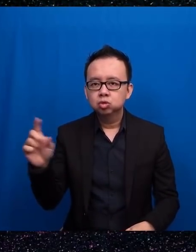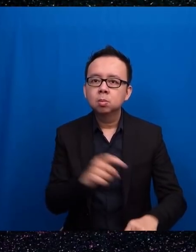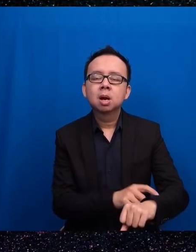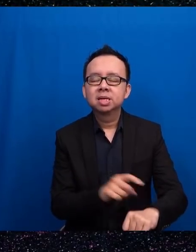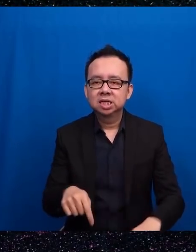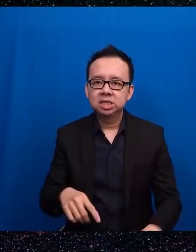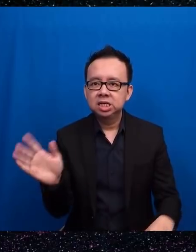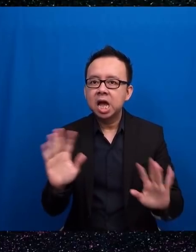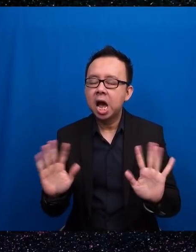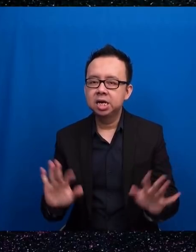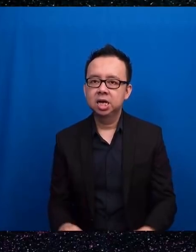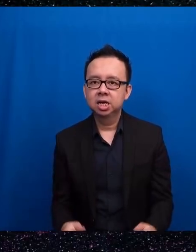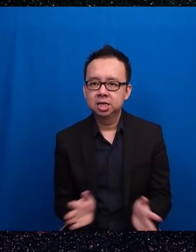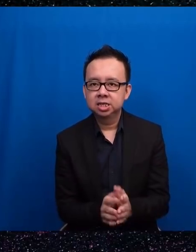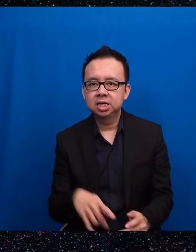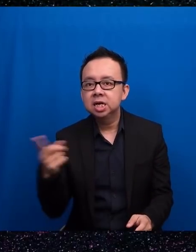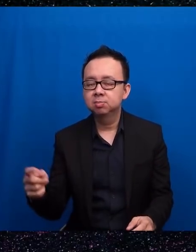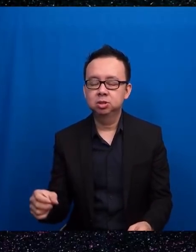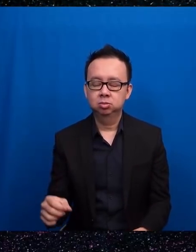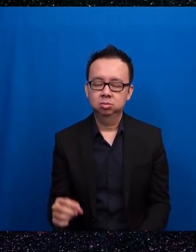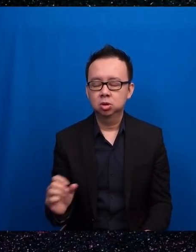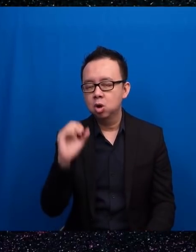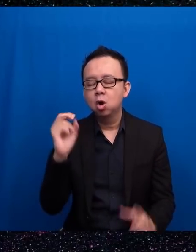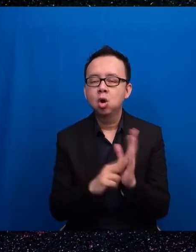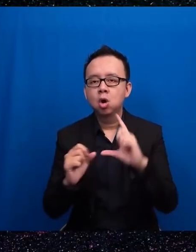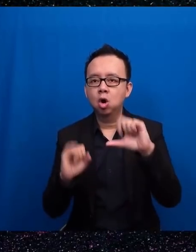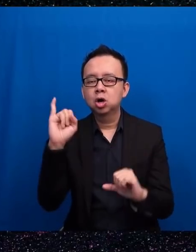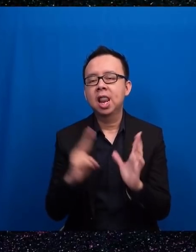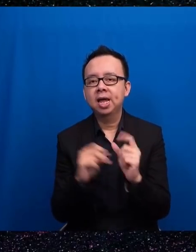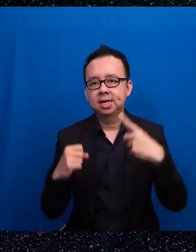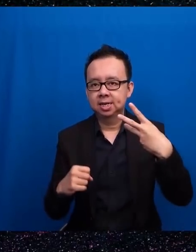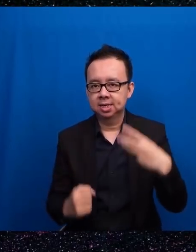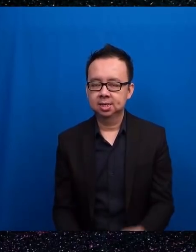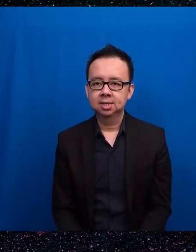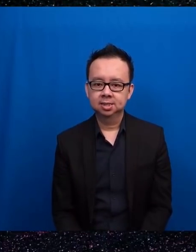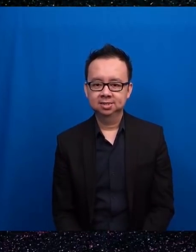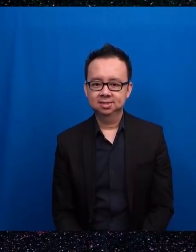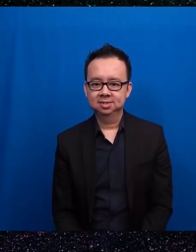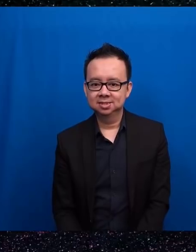ini ditiadakan dan dialihkan dalam bentuk online.